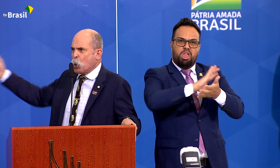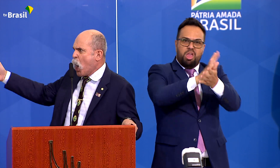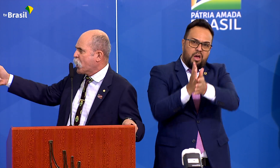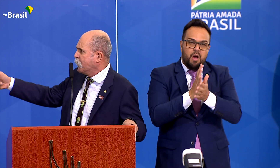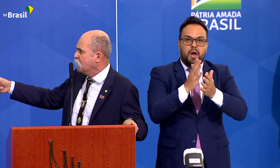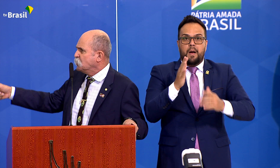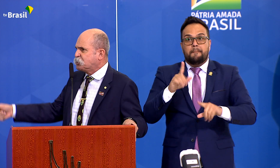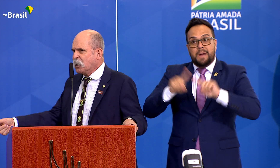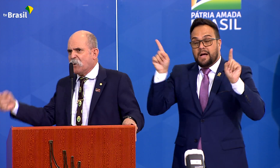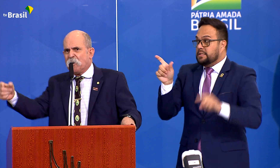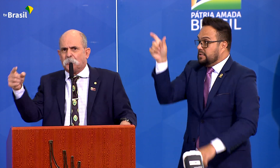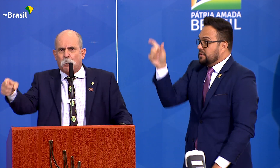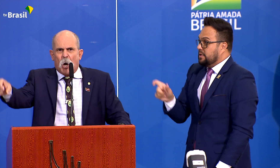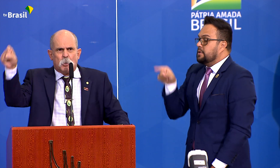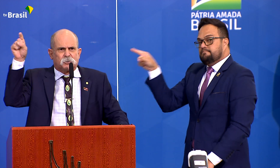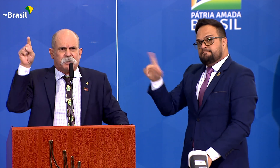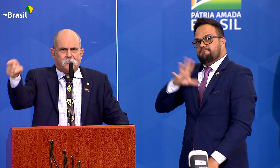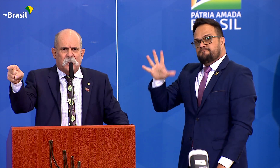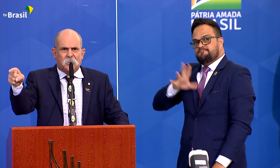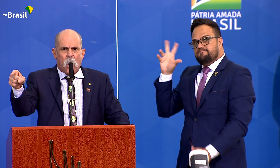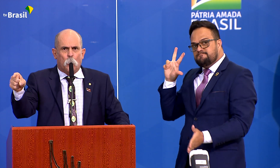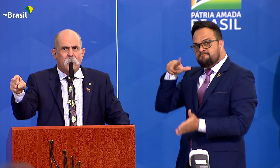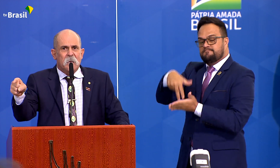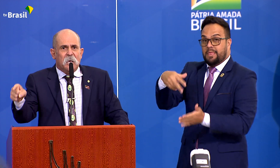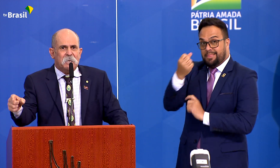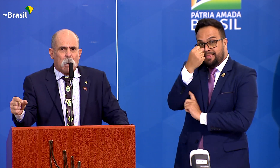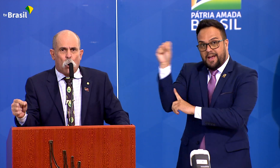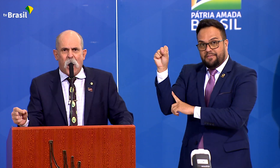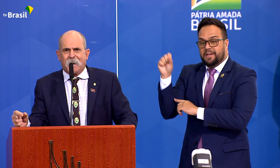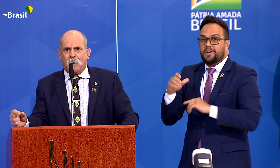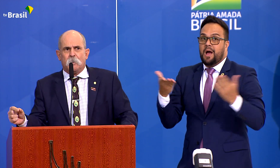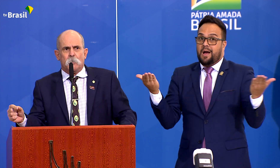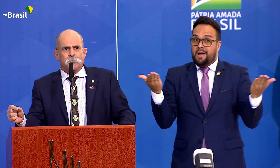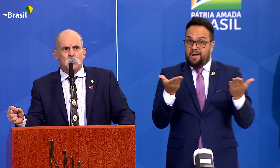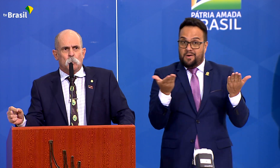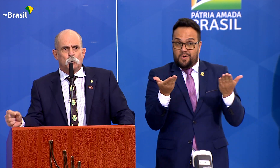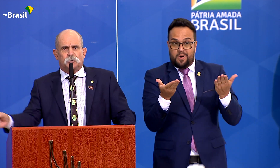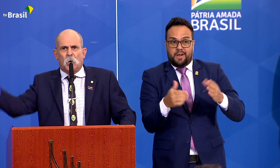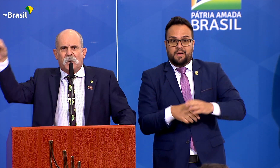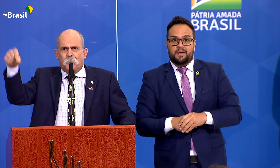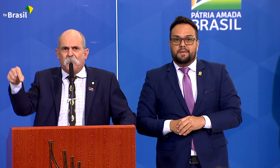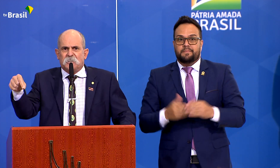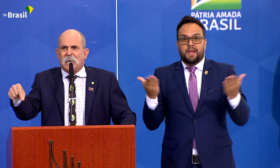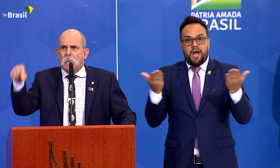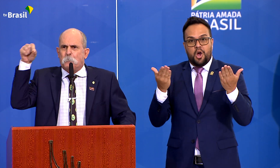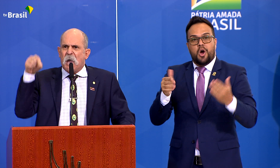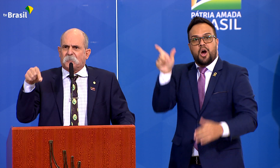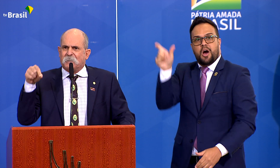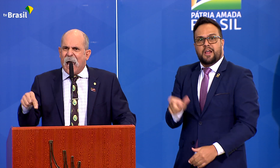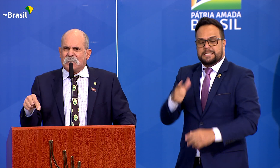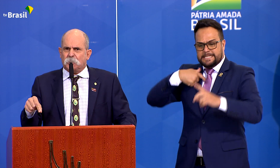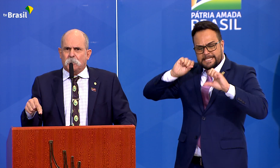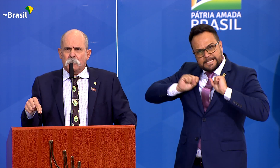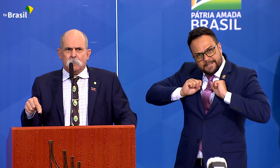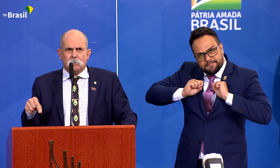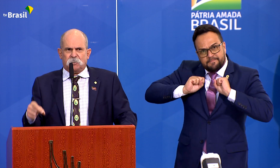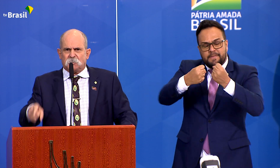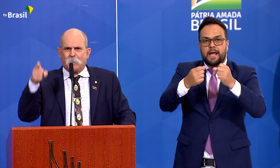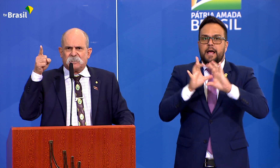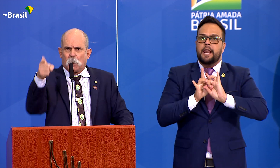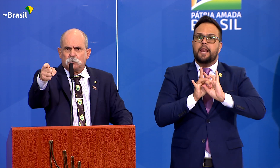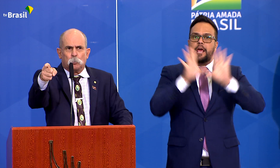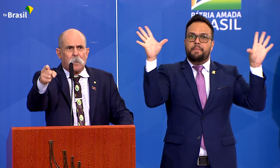pessoa se o senhor se levantou e os defendeu e agora o senhor defende a liberdade